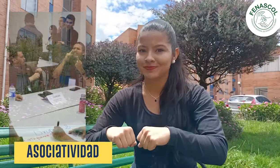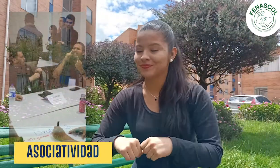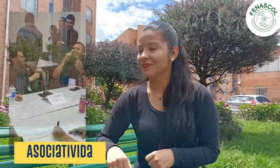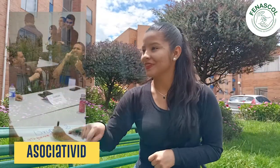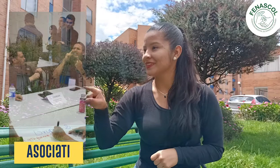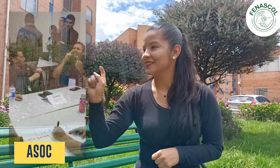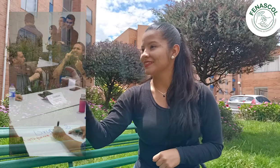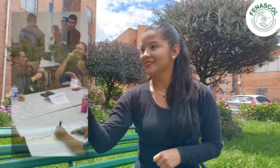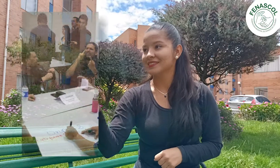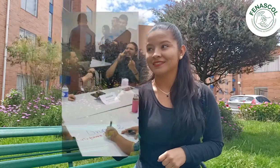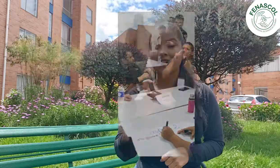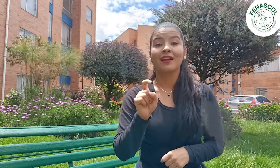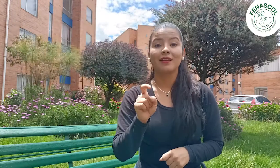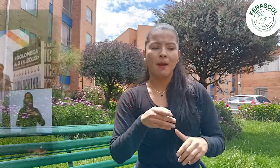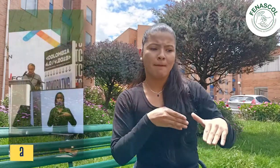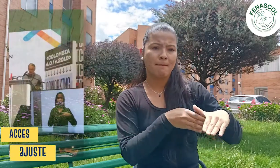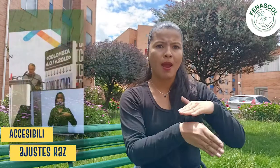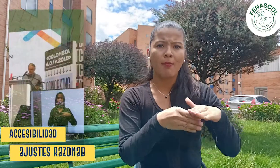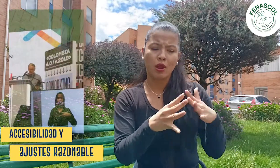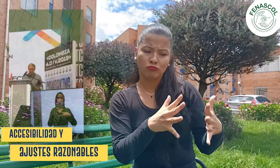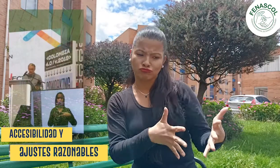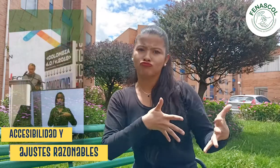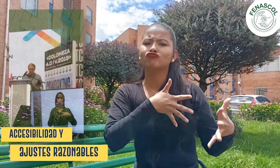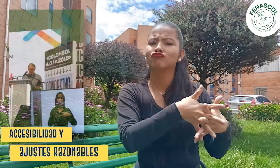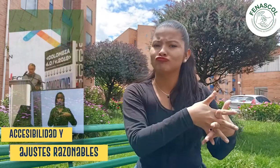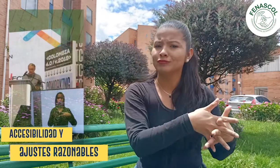Asociatividad. Accesibilidad y ajustes razonables.